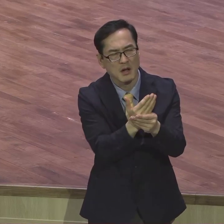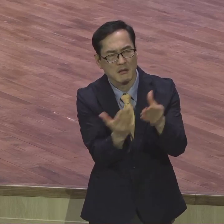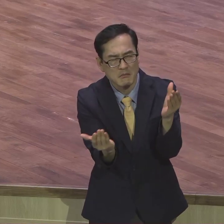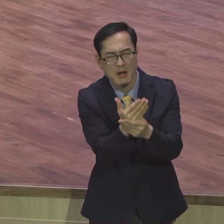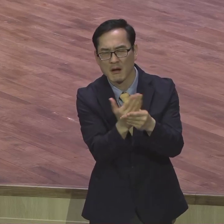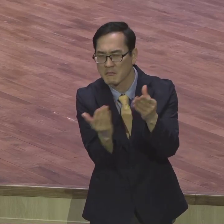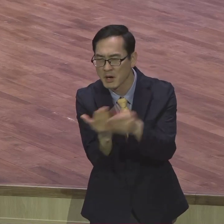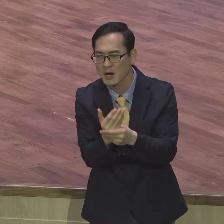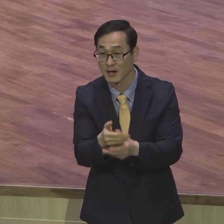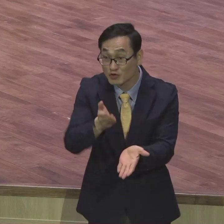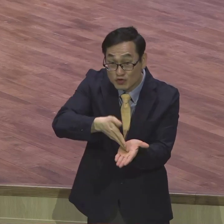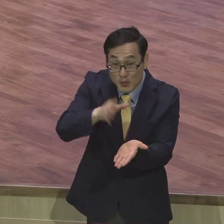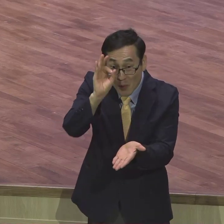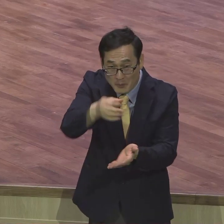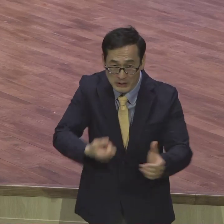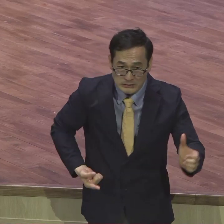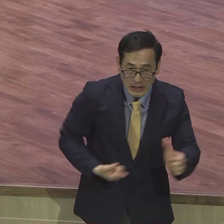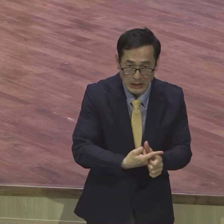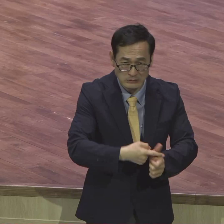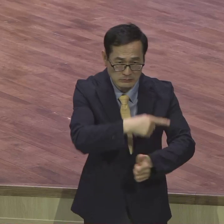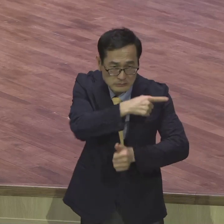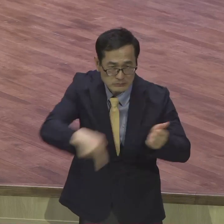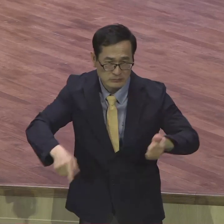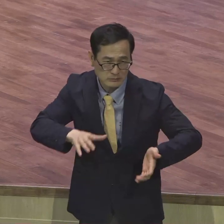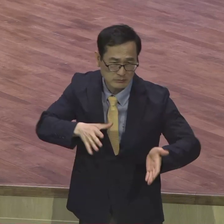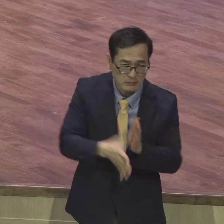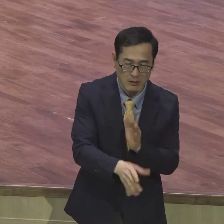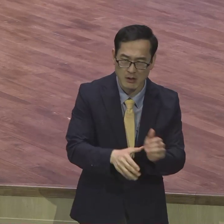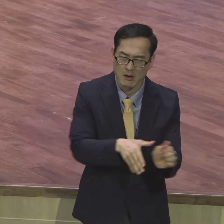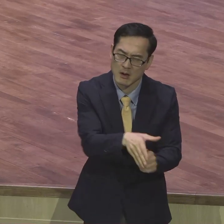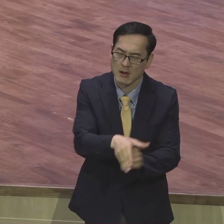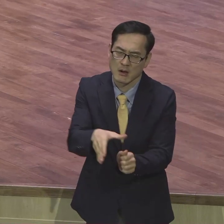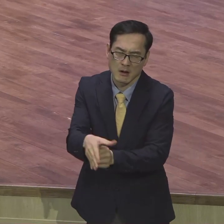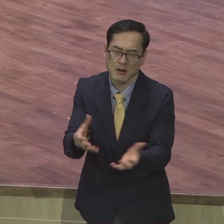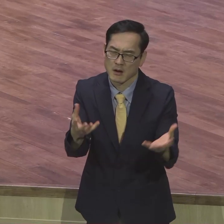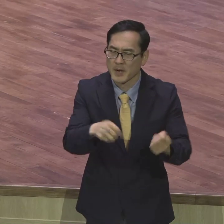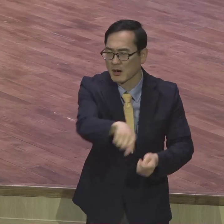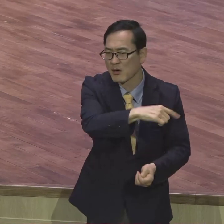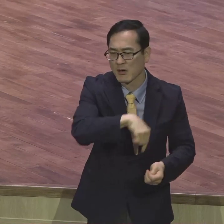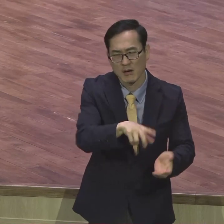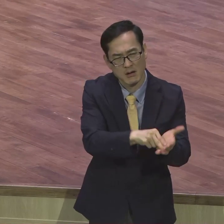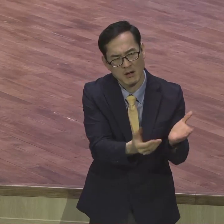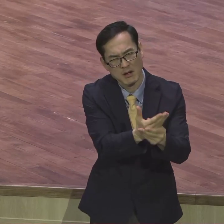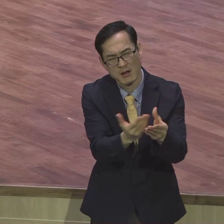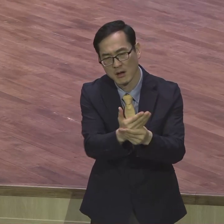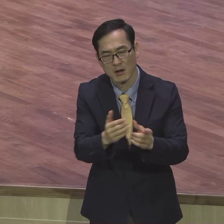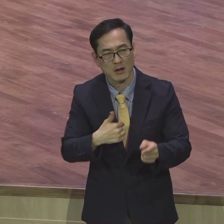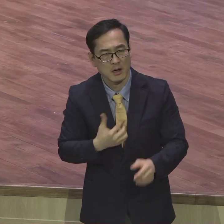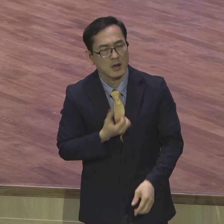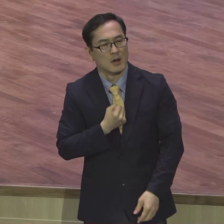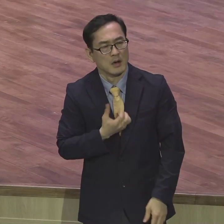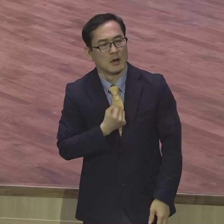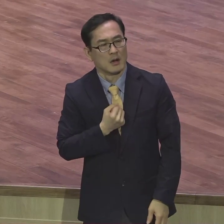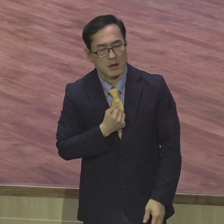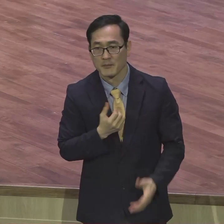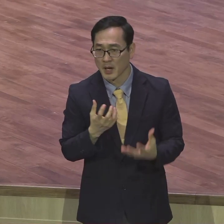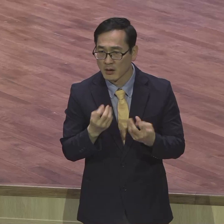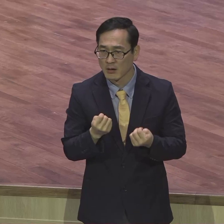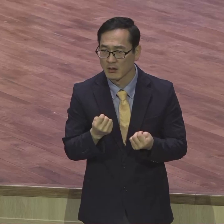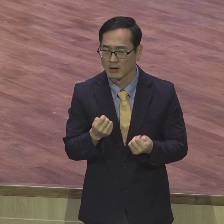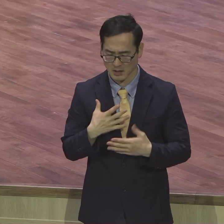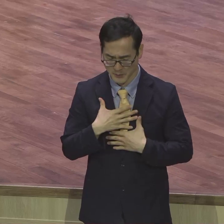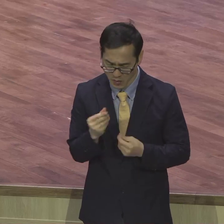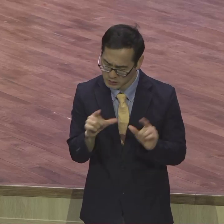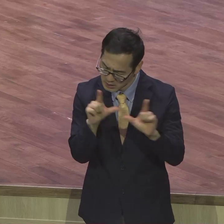뉴스를 포함해서 환경을 늘 불안하게 만드니까 어떻게 하면 편안하게 살아요. 특별하게